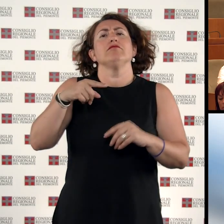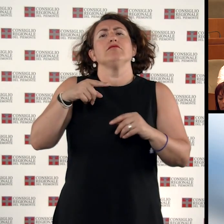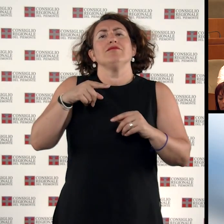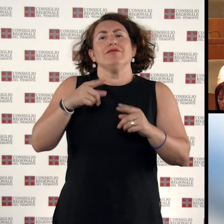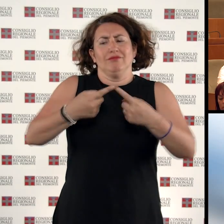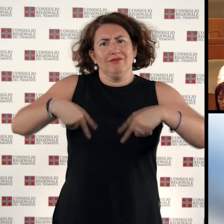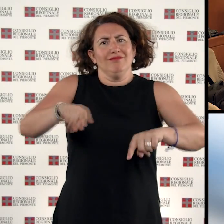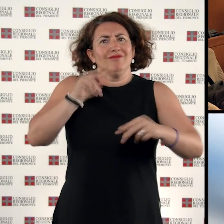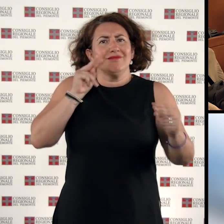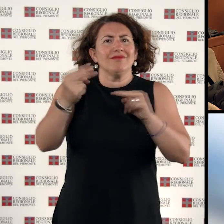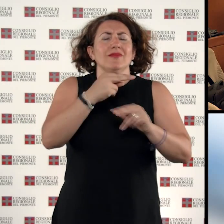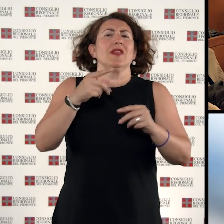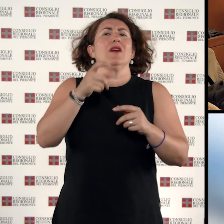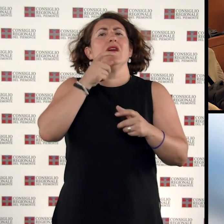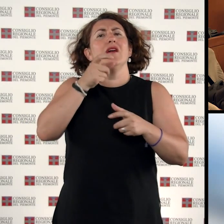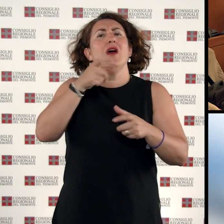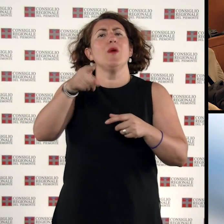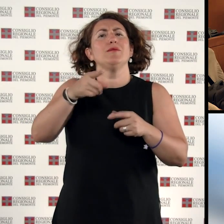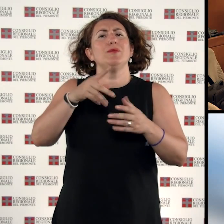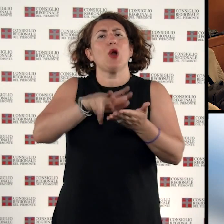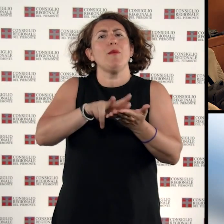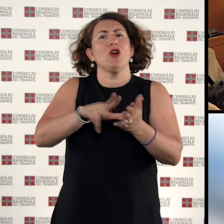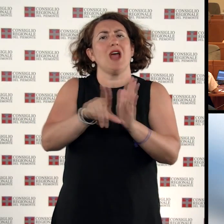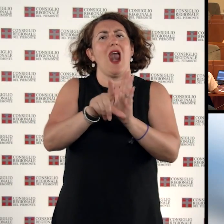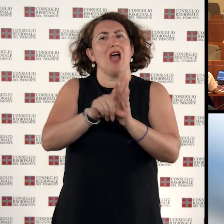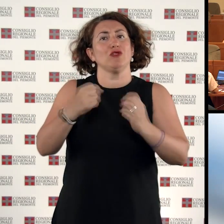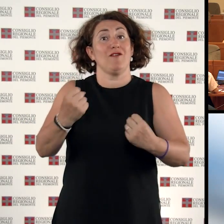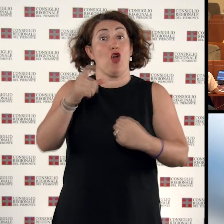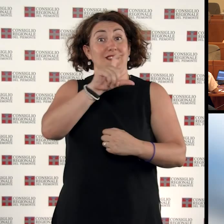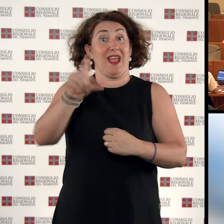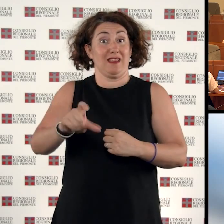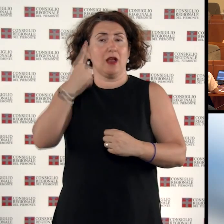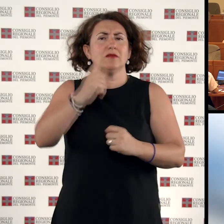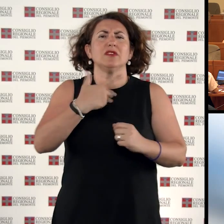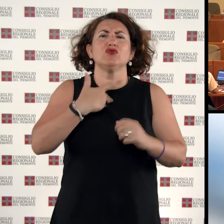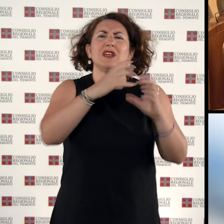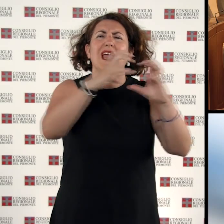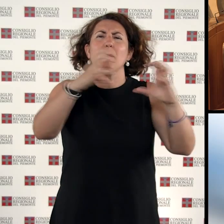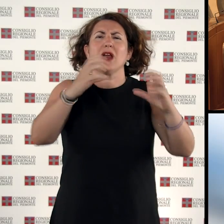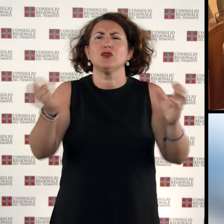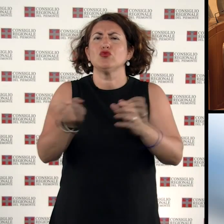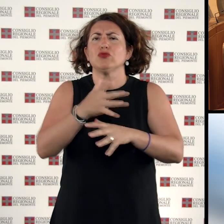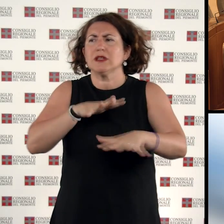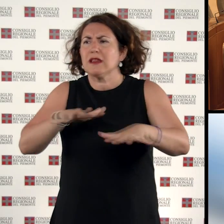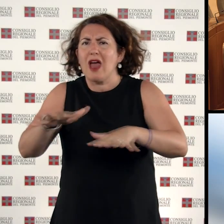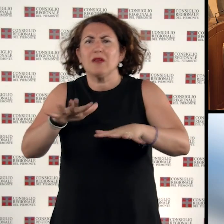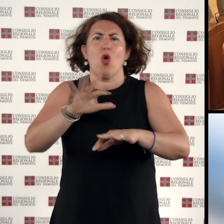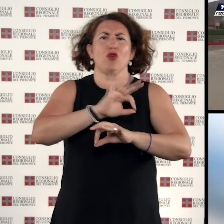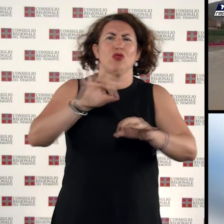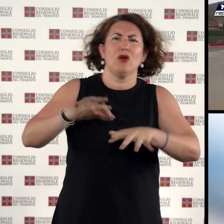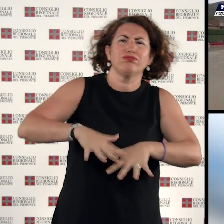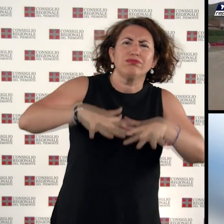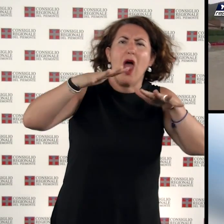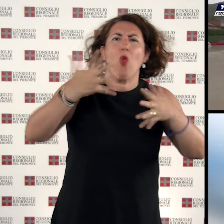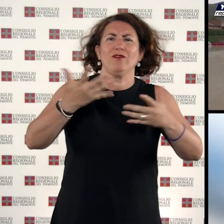la proposta di legge presentata dal gruppo di Forza Italia per sostenere le imprese danneggiate dagli eventi calamitosi. Il provvedimento propone